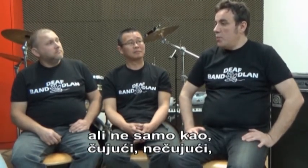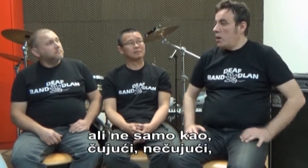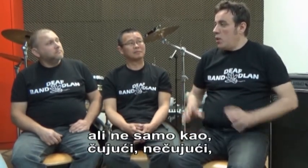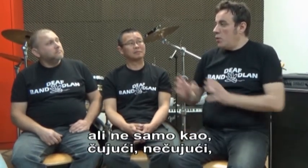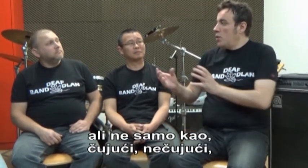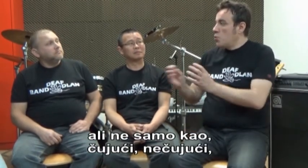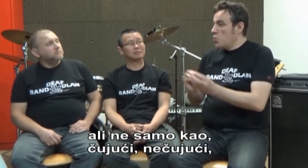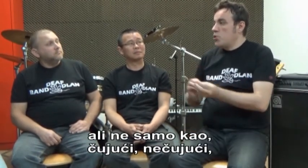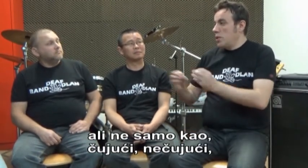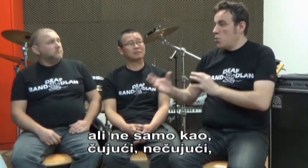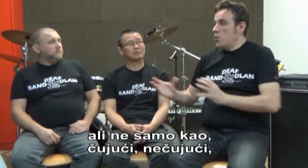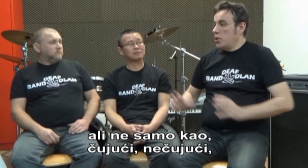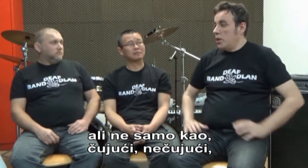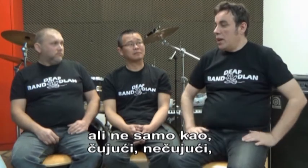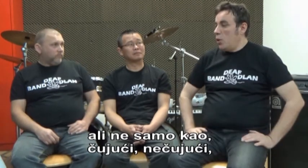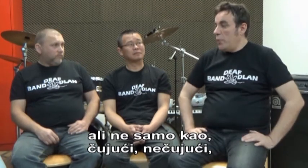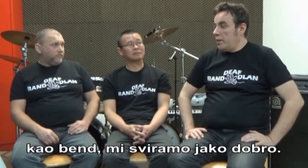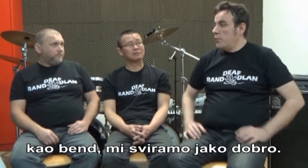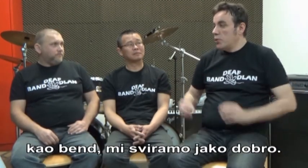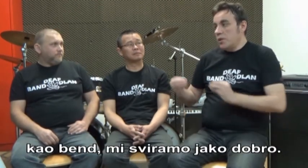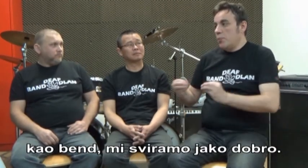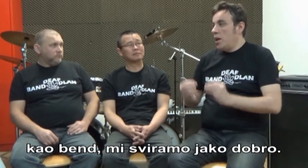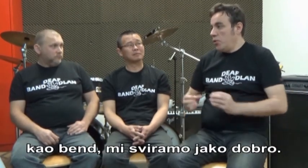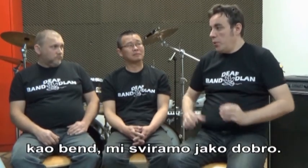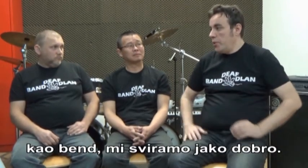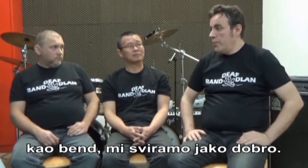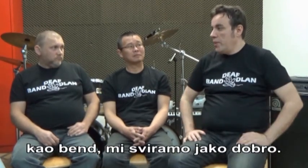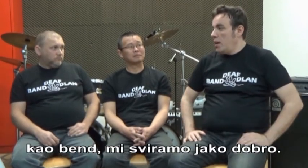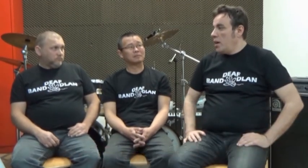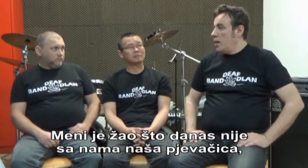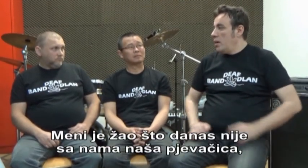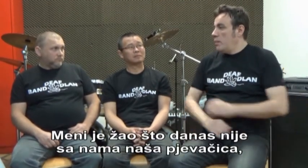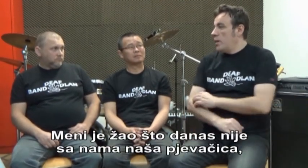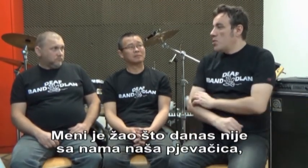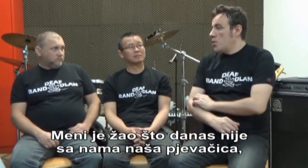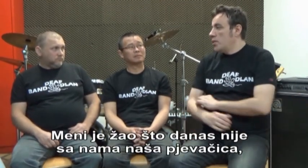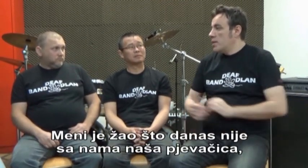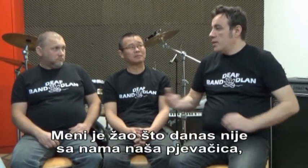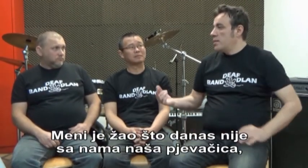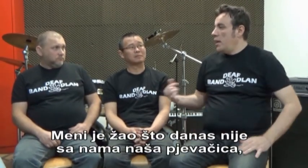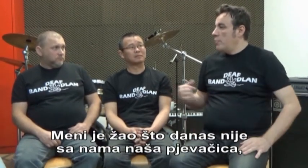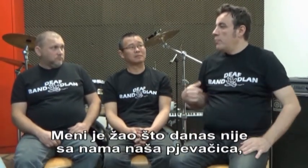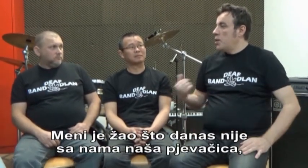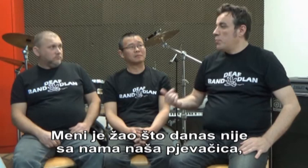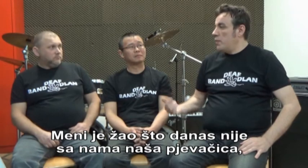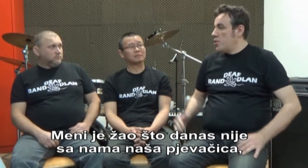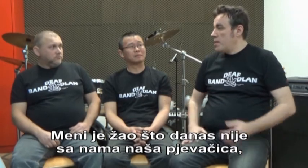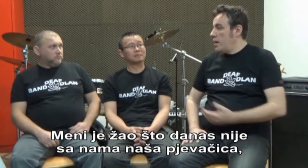kao čujući, ne čujući, nego i kao bend funkcioniramo jako dobro. Meni je žao što danas nije sa nama naša pjevačica